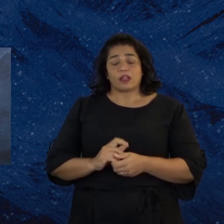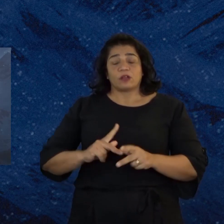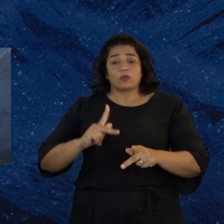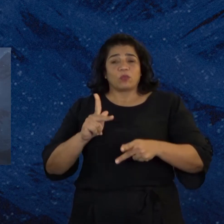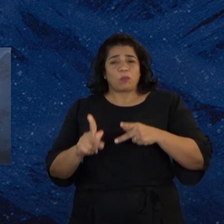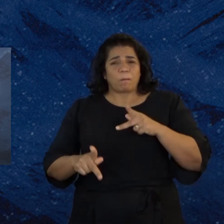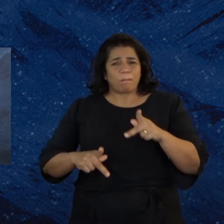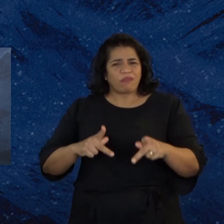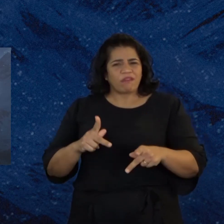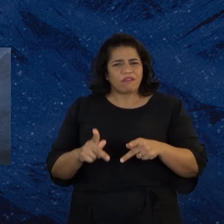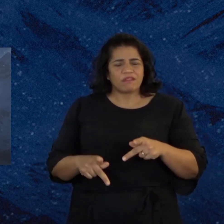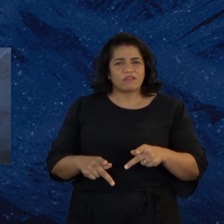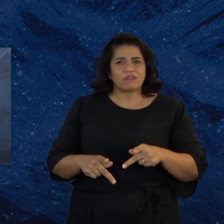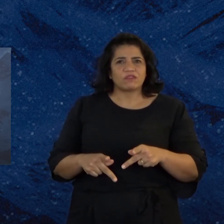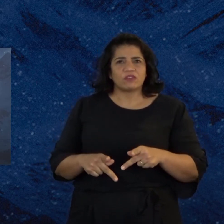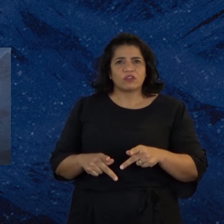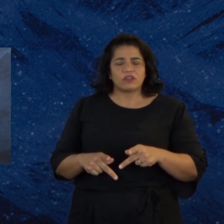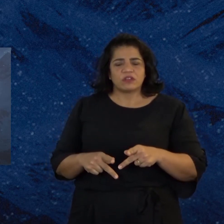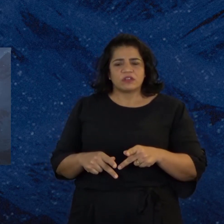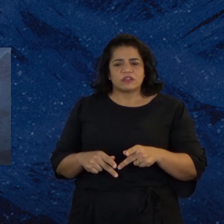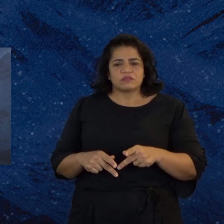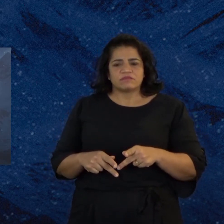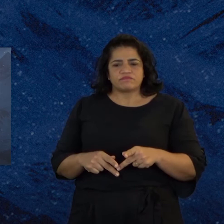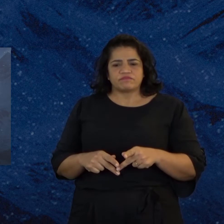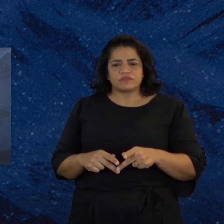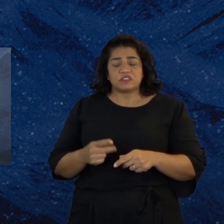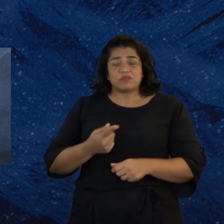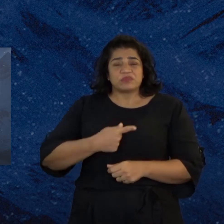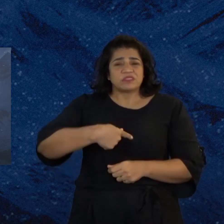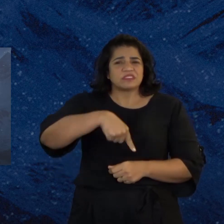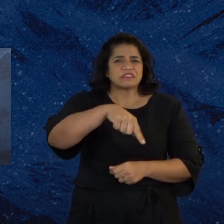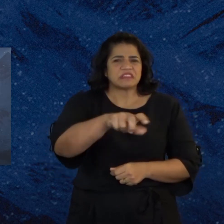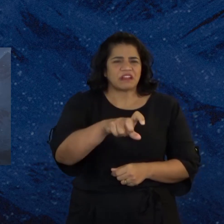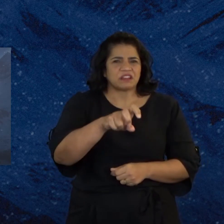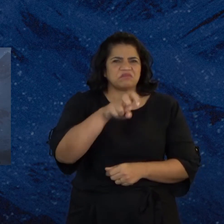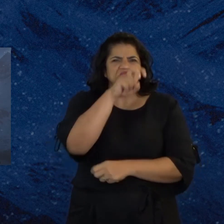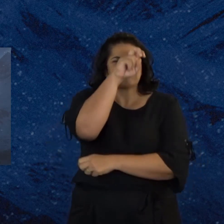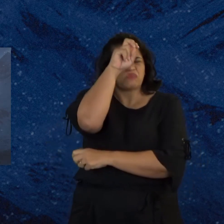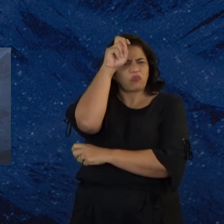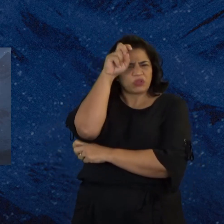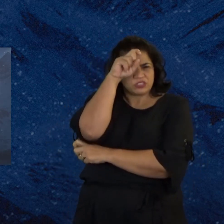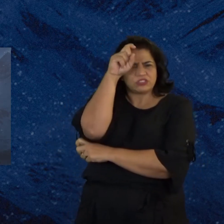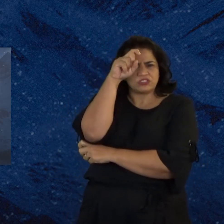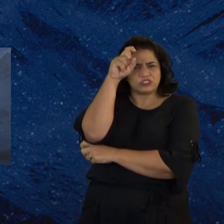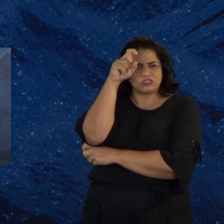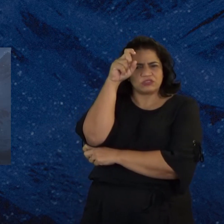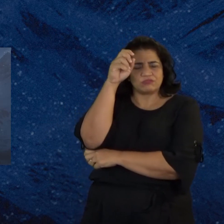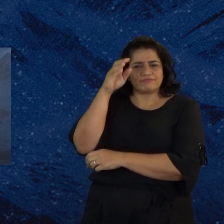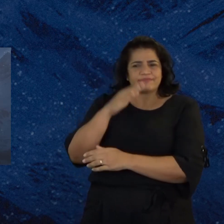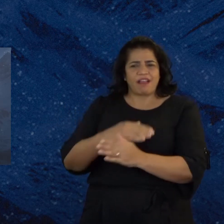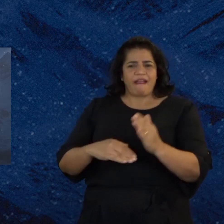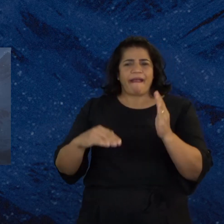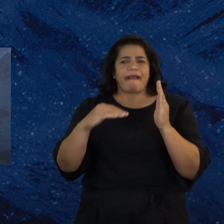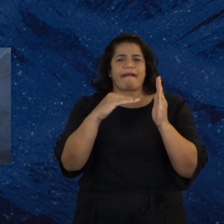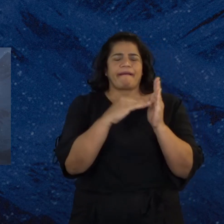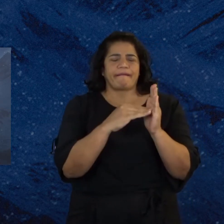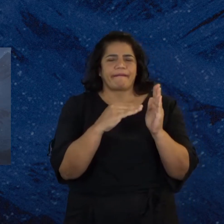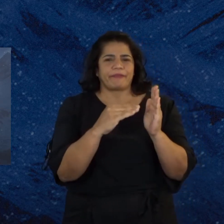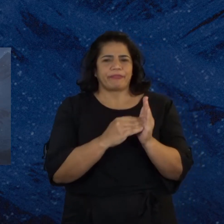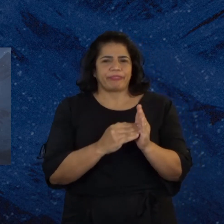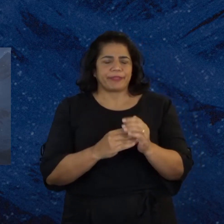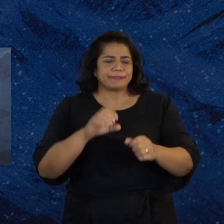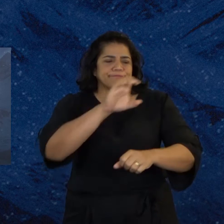povo, principalmente depois da saída do Egito, até chegar na terra de Canaã, que era a terra que